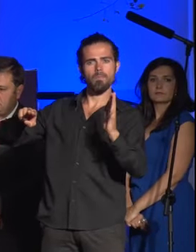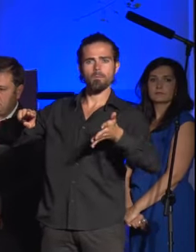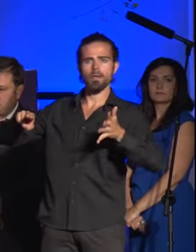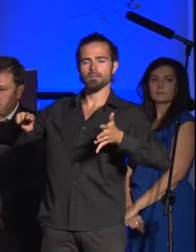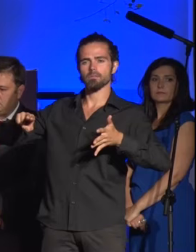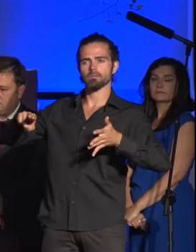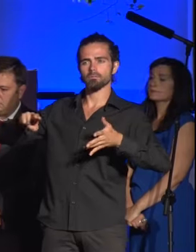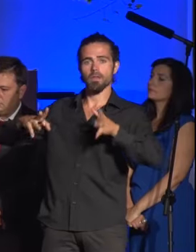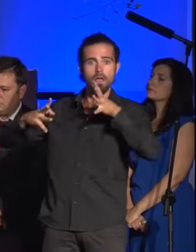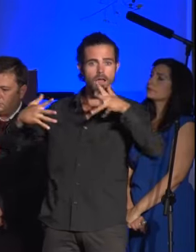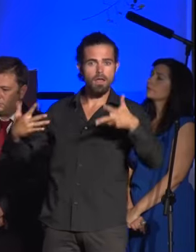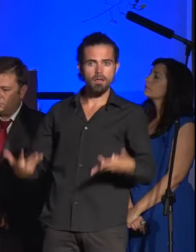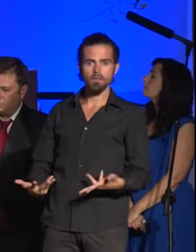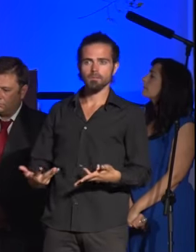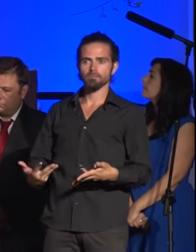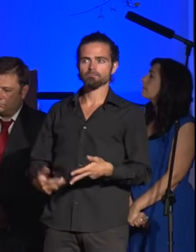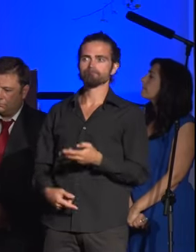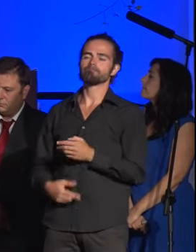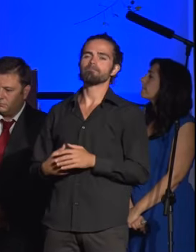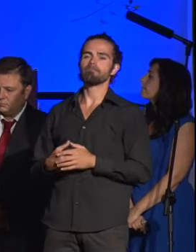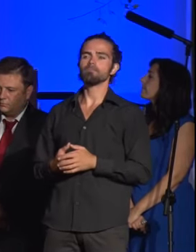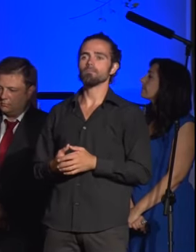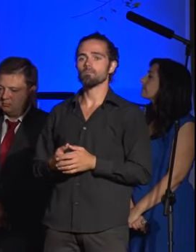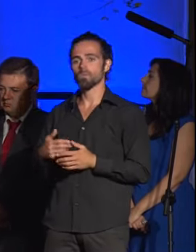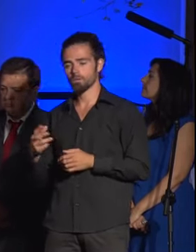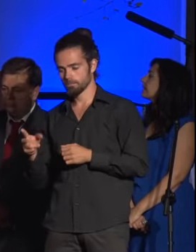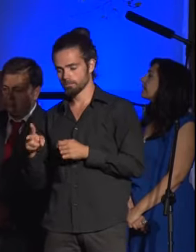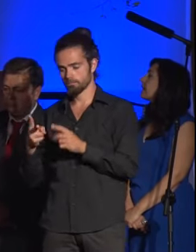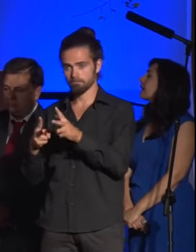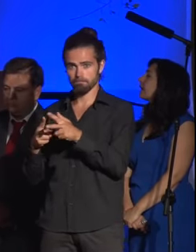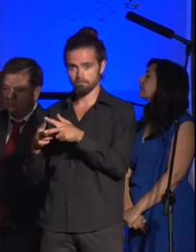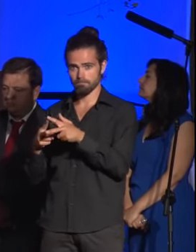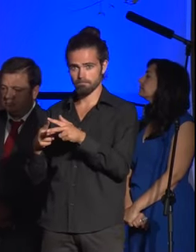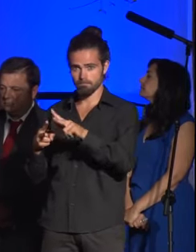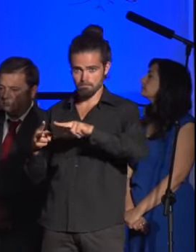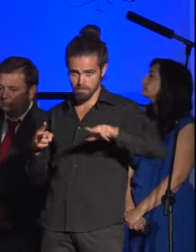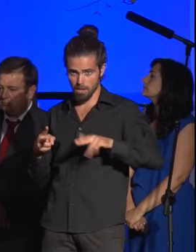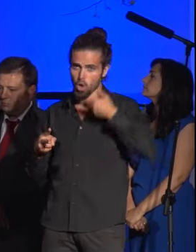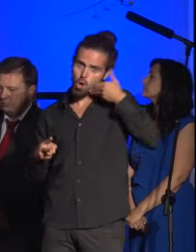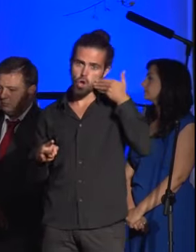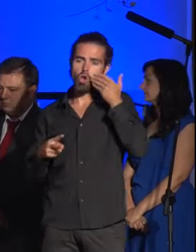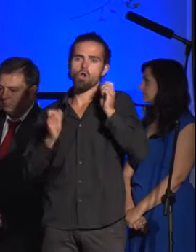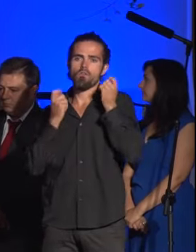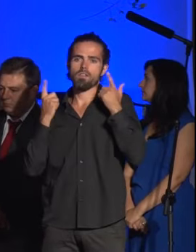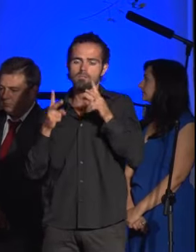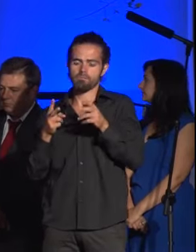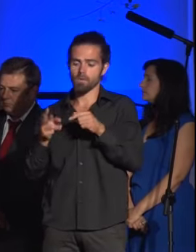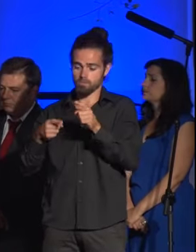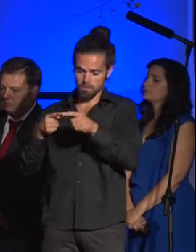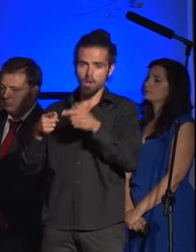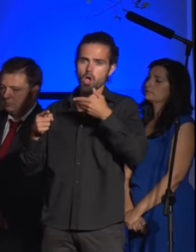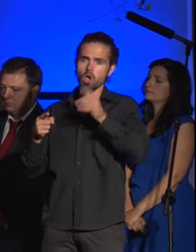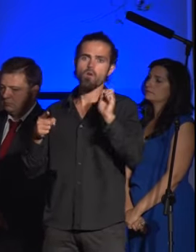y compartirán las dos parejas la satisfacción de ser manchegos de honor. En